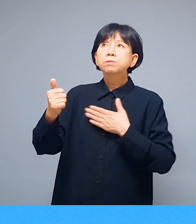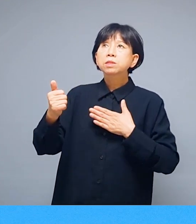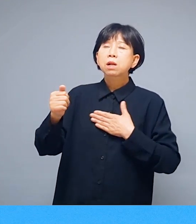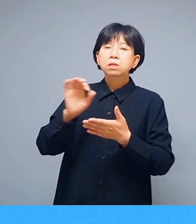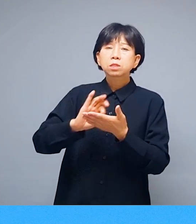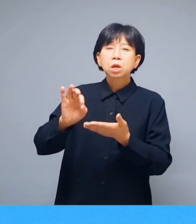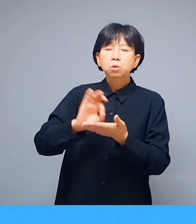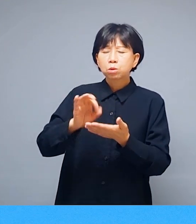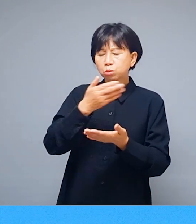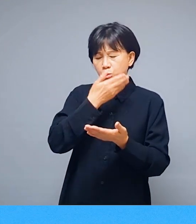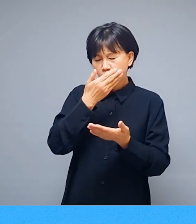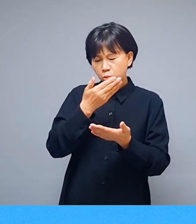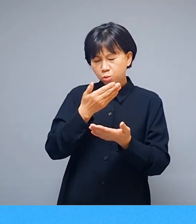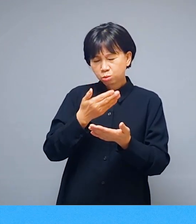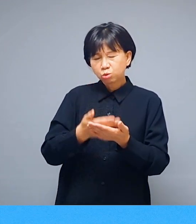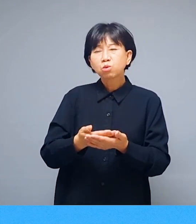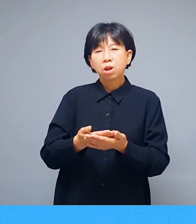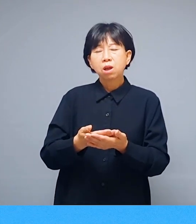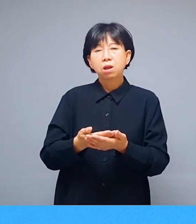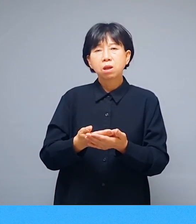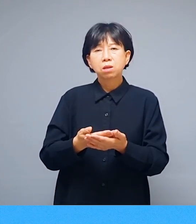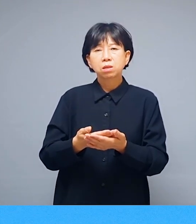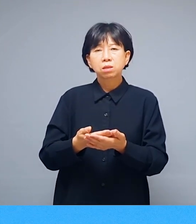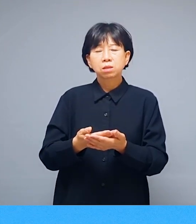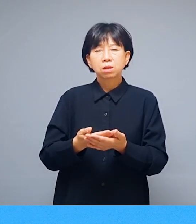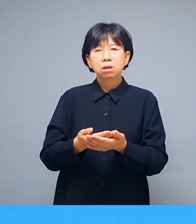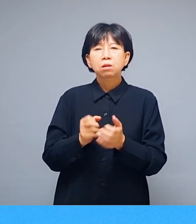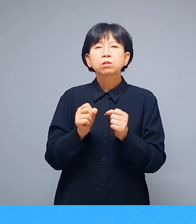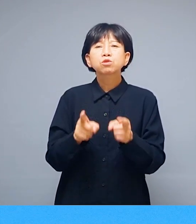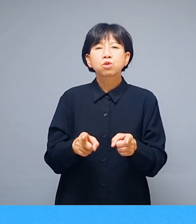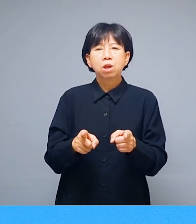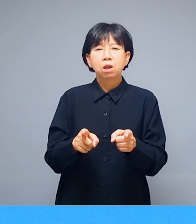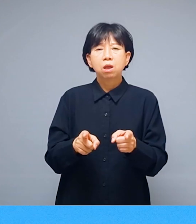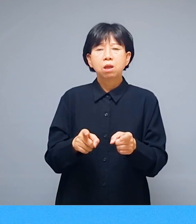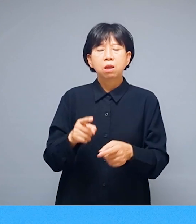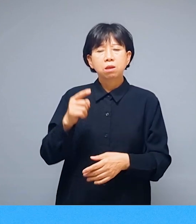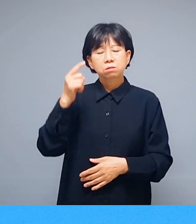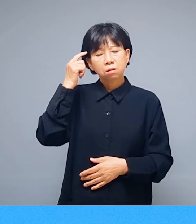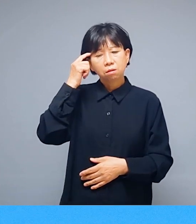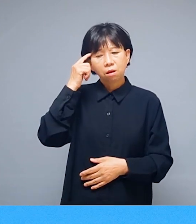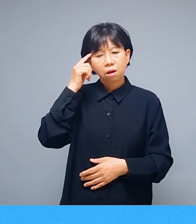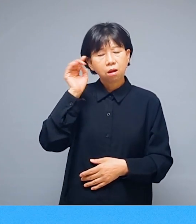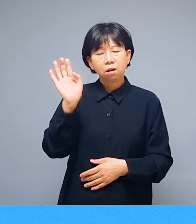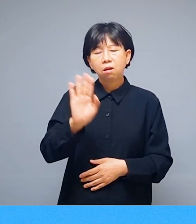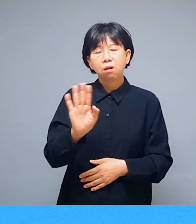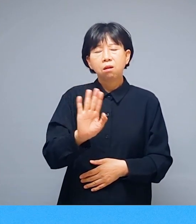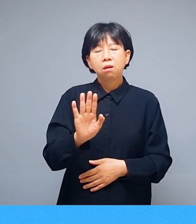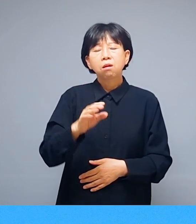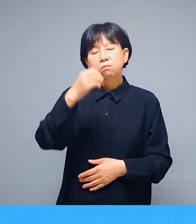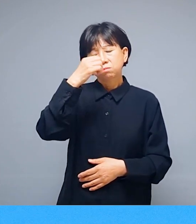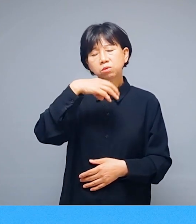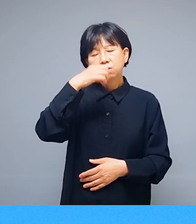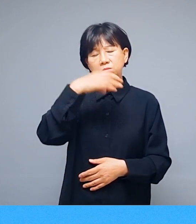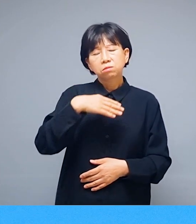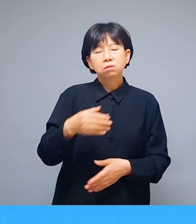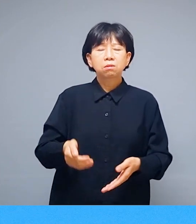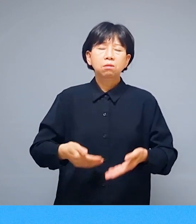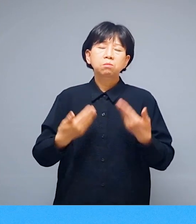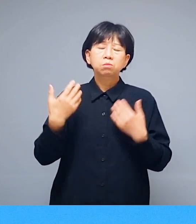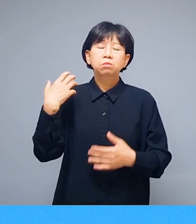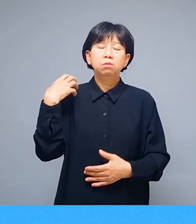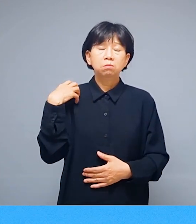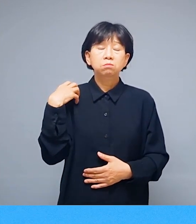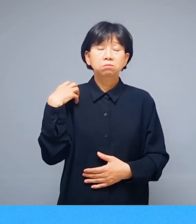사용하시는 소중한 기회구나 라고 여겨야 되는데 그저 맡겨진 역할 정도로 가볍게 생각할 때가